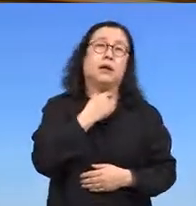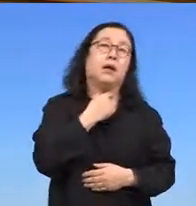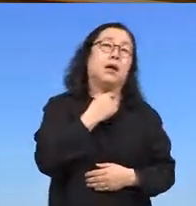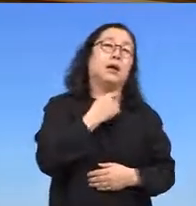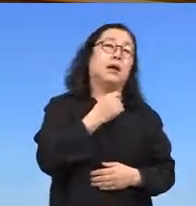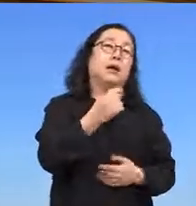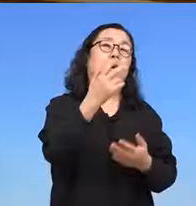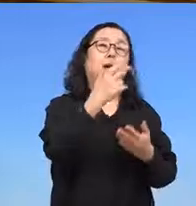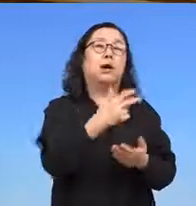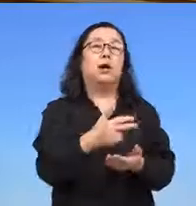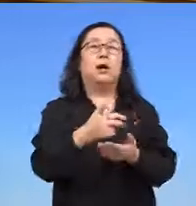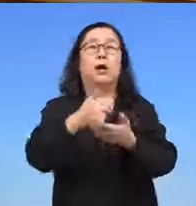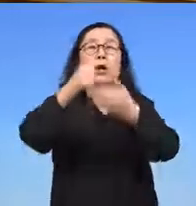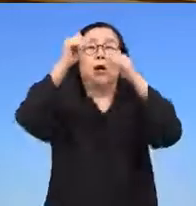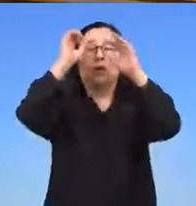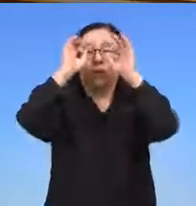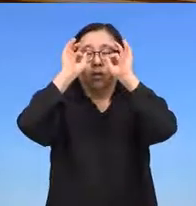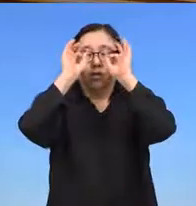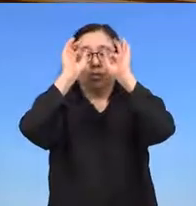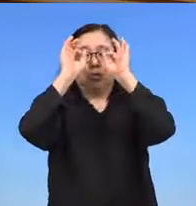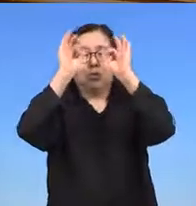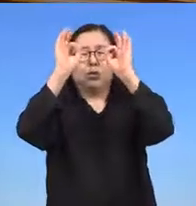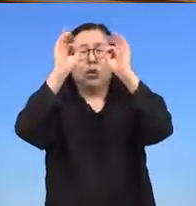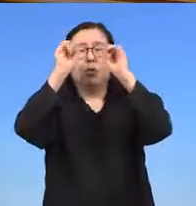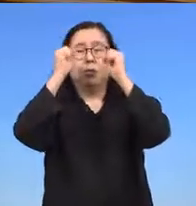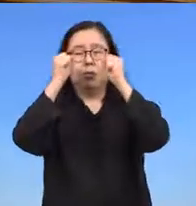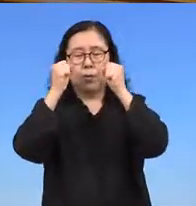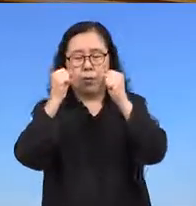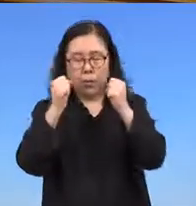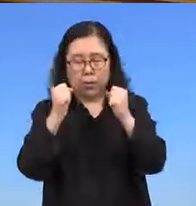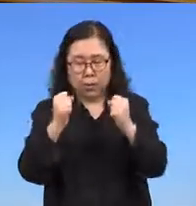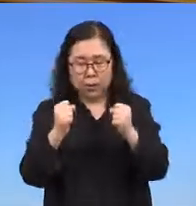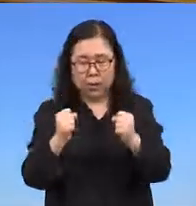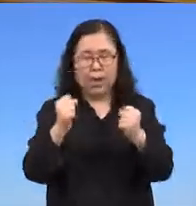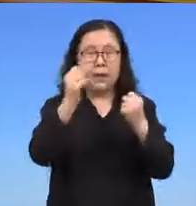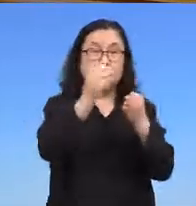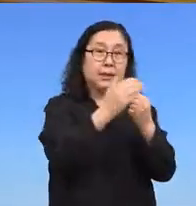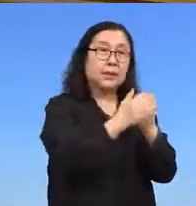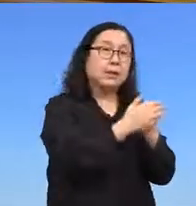역동적인 현재 되시는 주님 보고 계시기에,